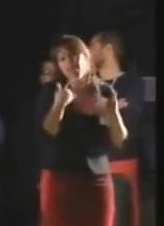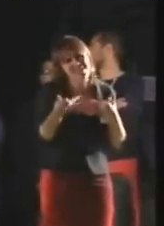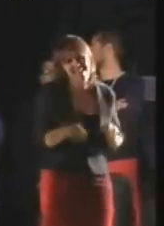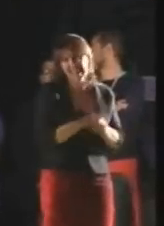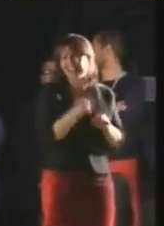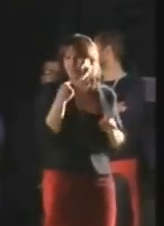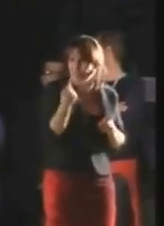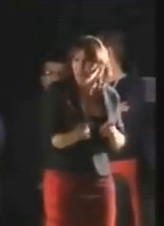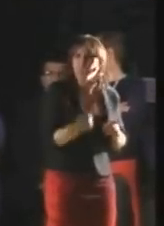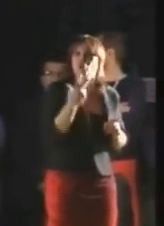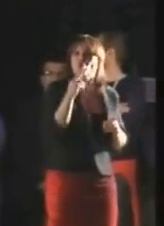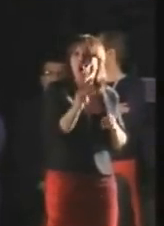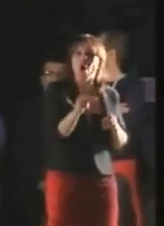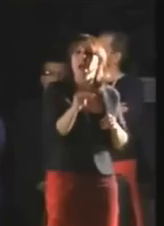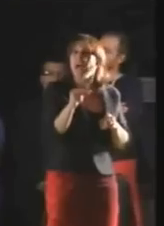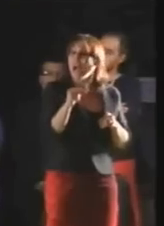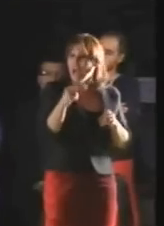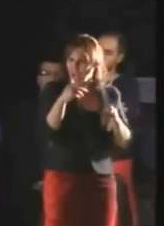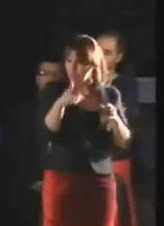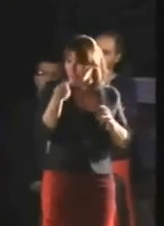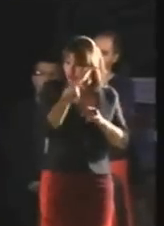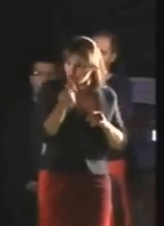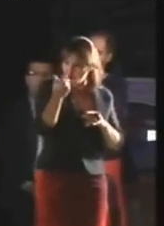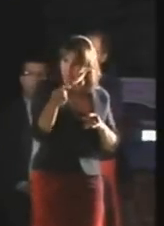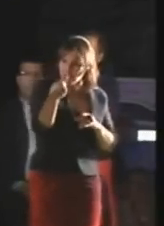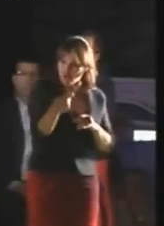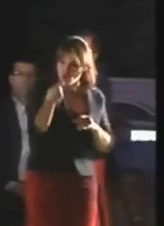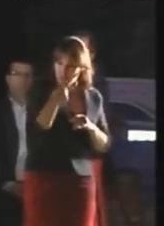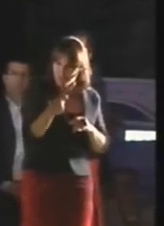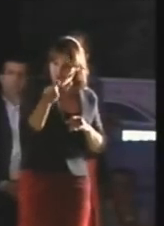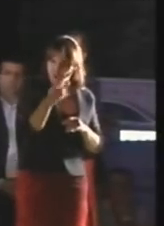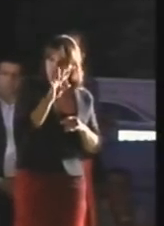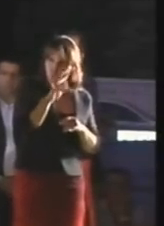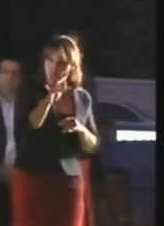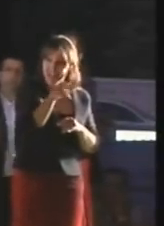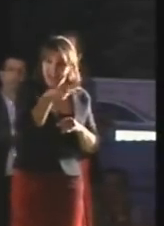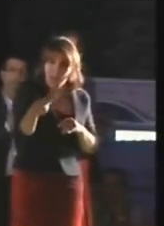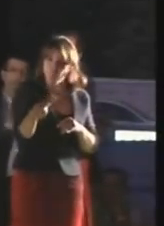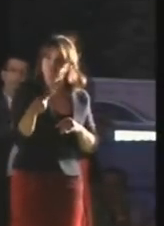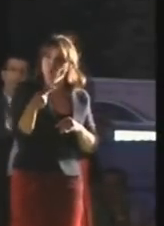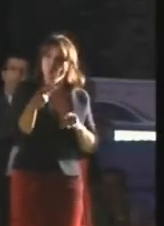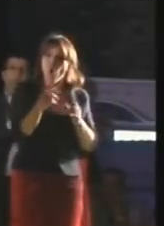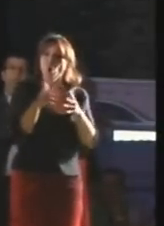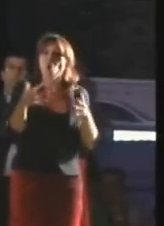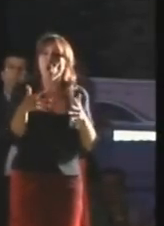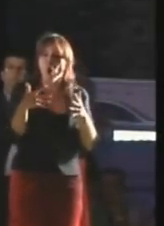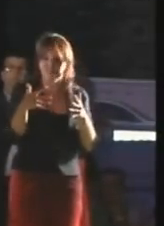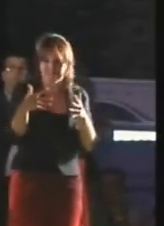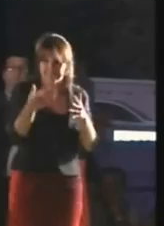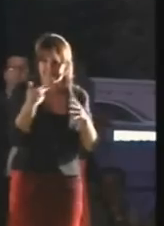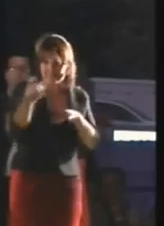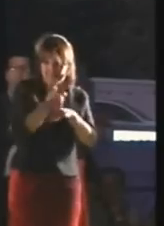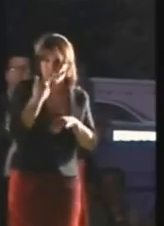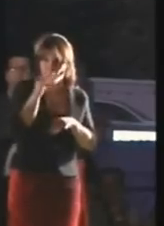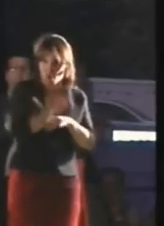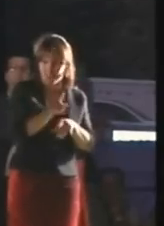legge di mettere un tetto a 5.000 euro lordi, in modo di alzare le minime da 400 a 800, ma perché? È